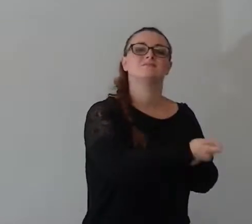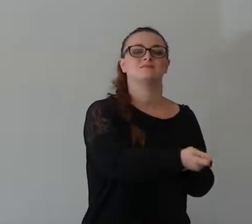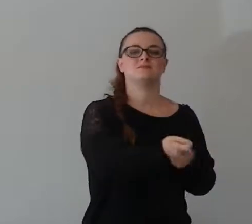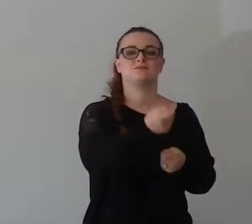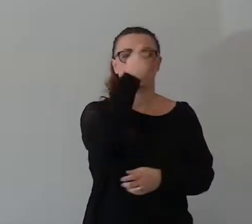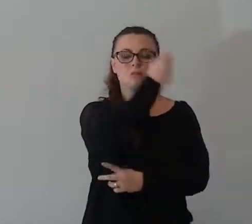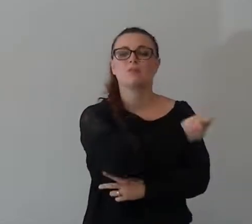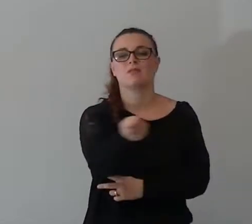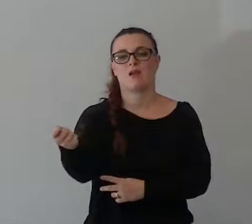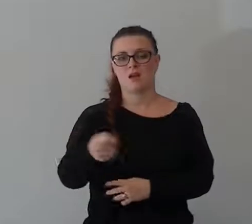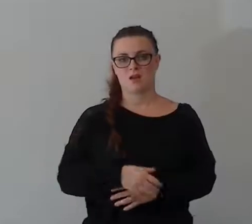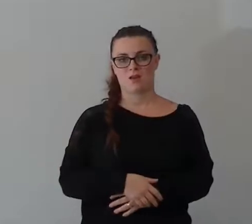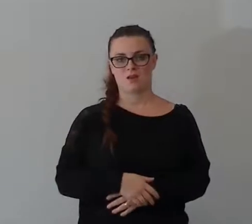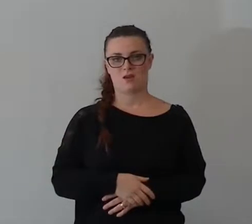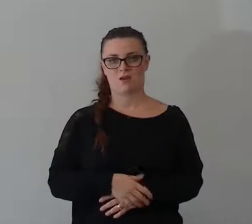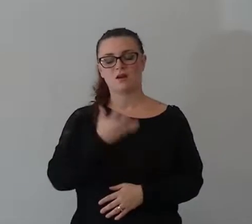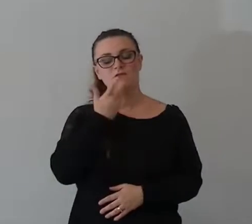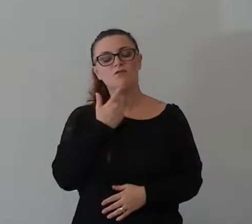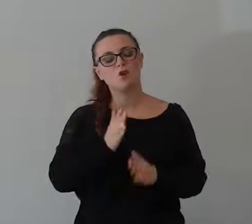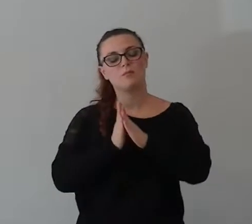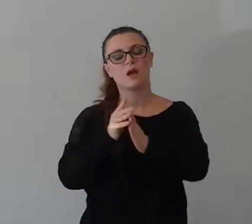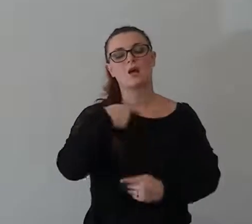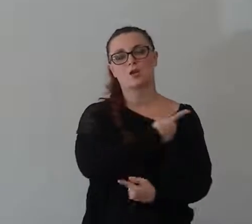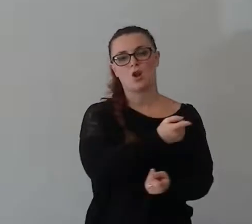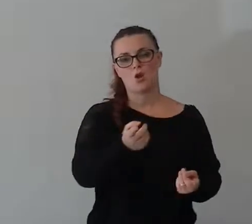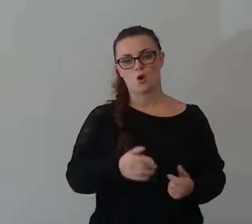mie sorelle e fratelli in Cristo.